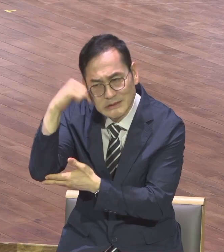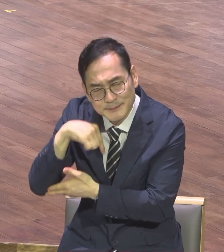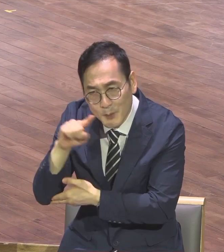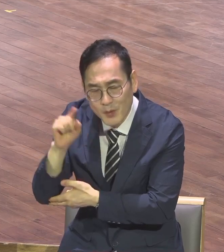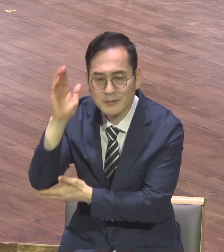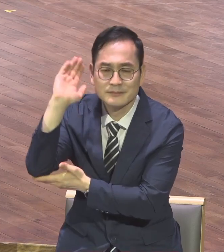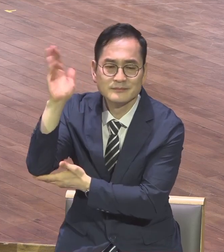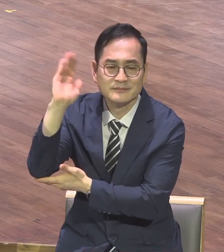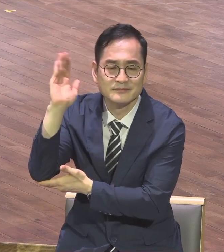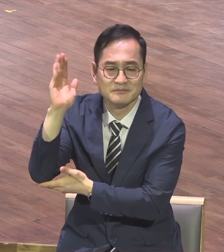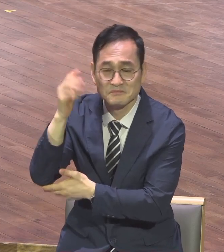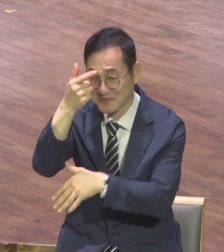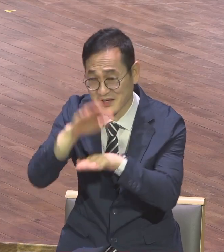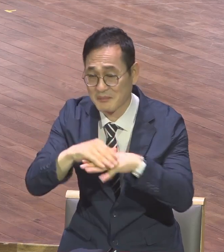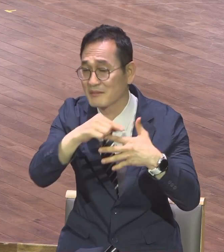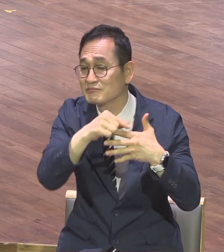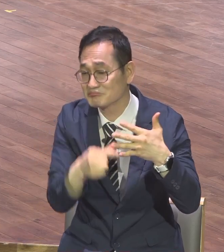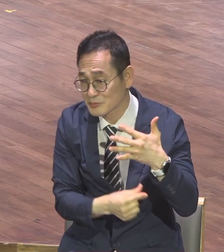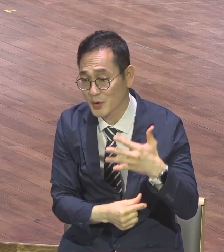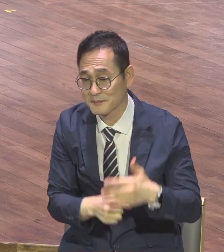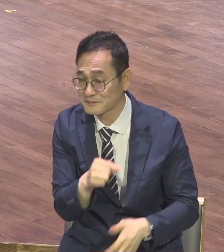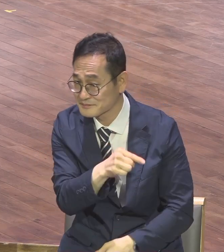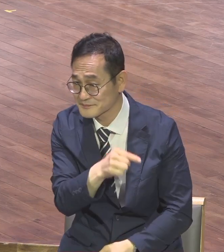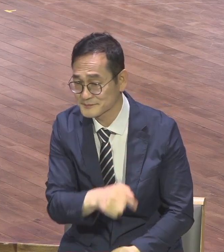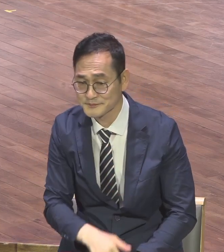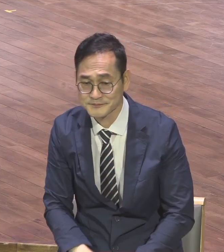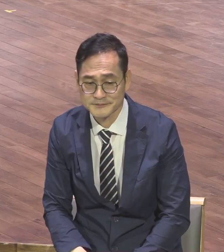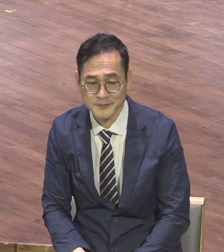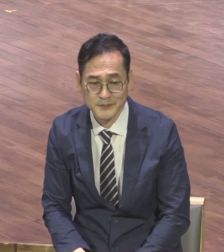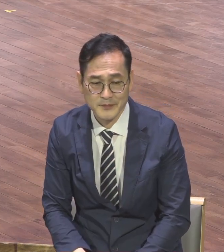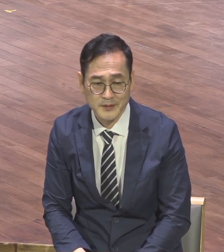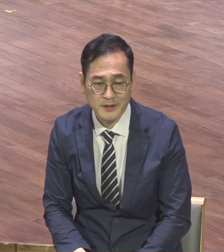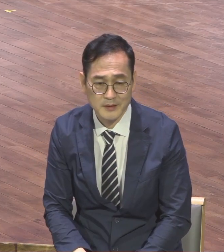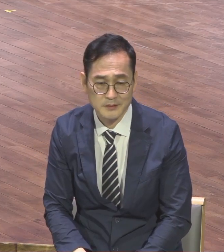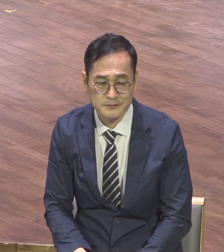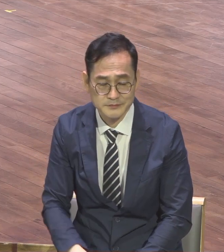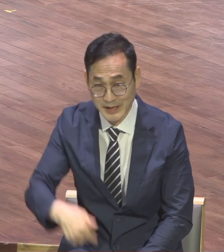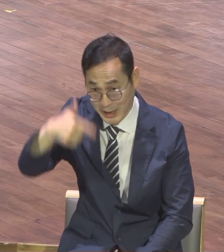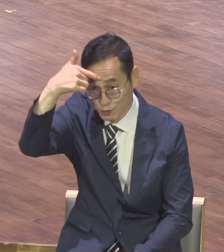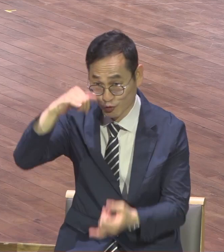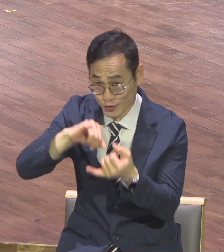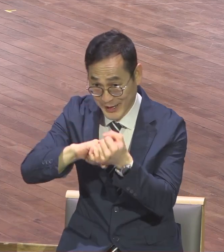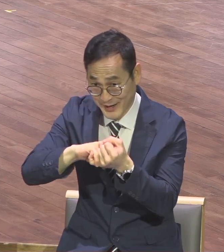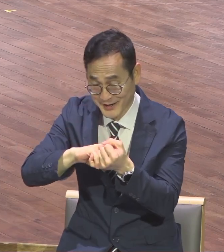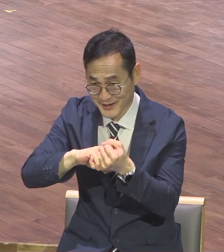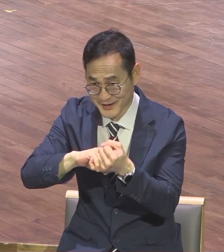회당의 예배 순서였습니다. 그러니 구약의 대가요,